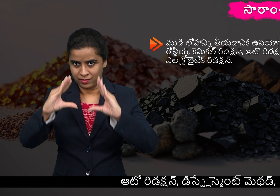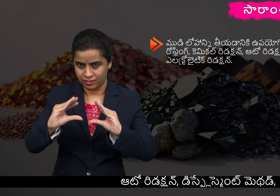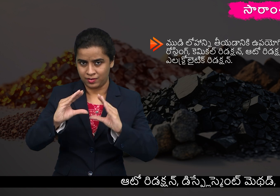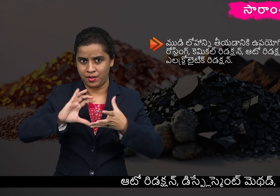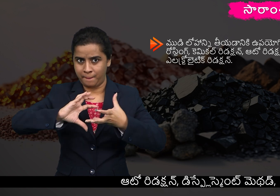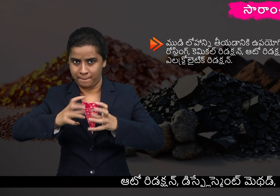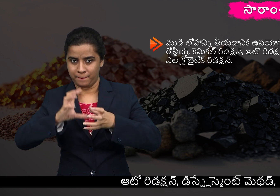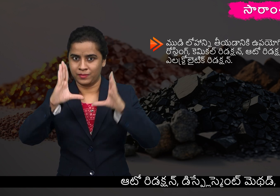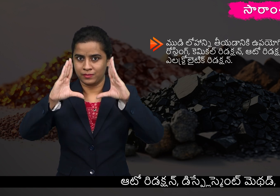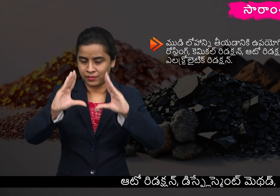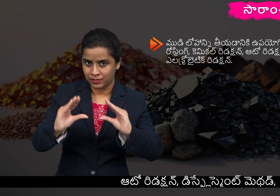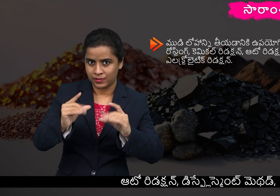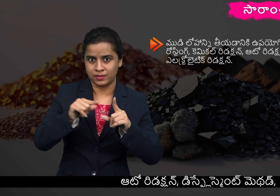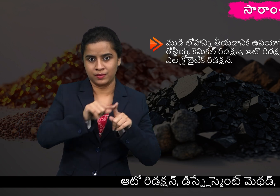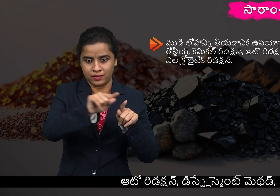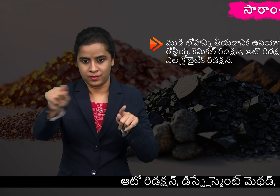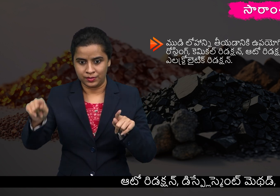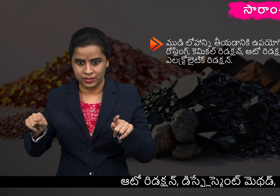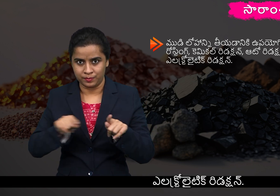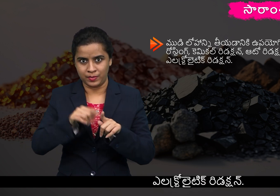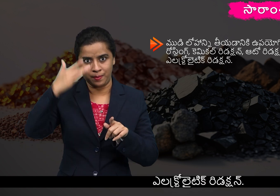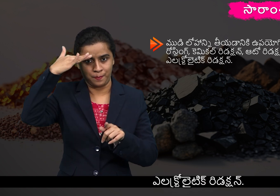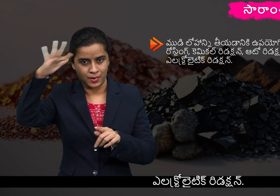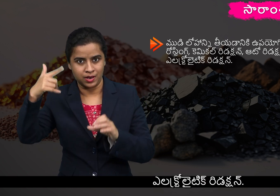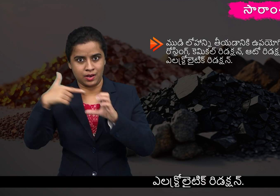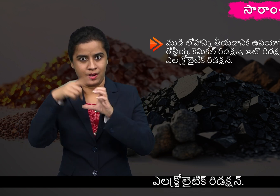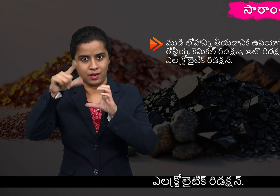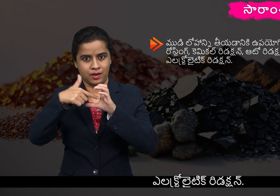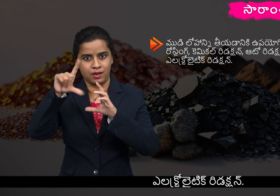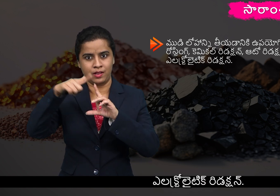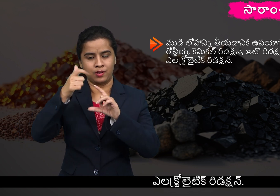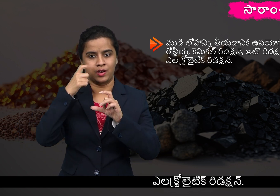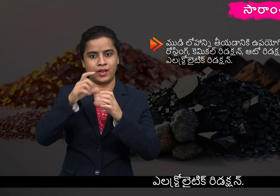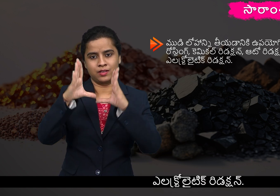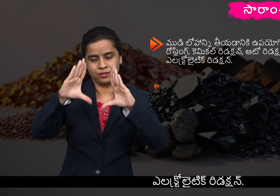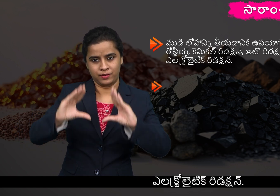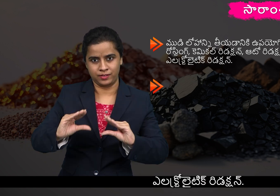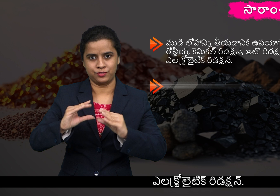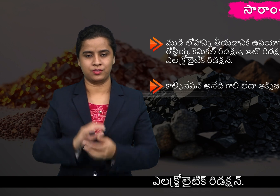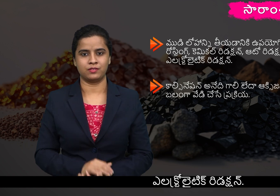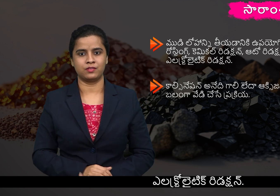ఆటో రిడక్షన్, డిస్ప్లేస్మెంట్ మెథడ్, ఎలక్ట్రోలైటిక్ రిడక్షన్.